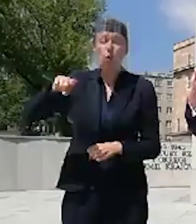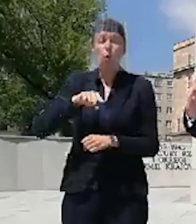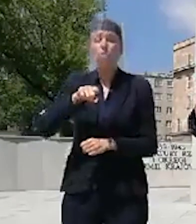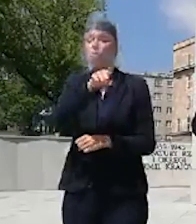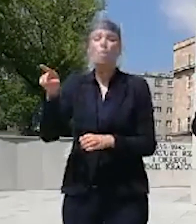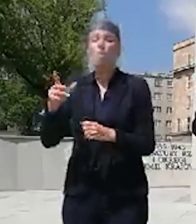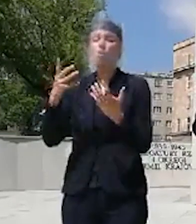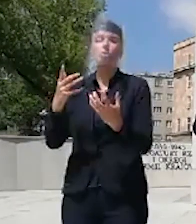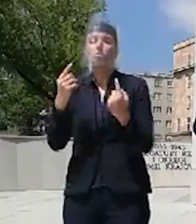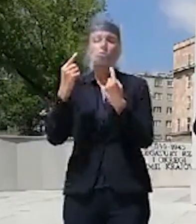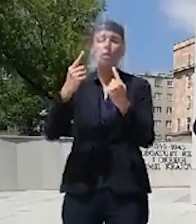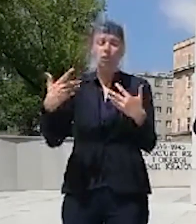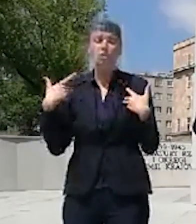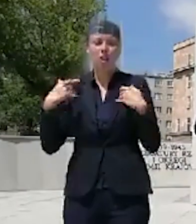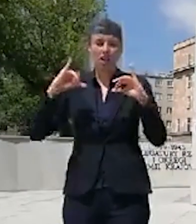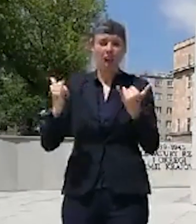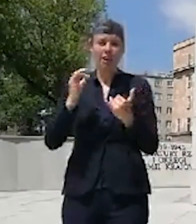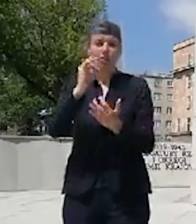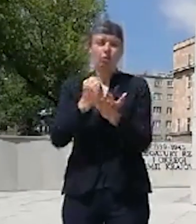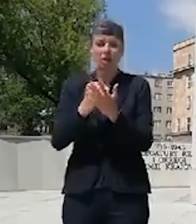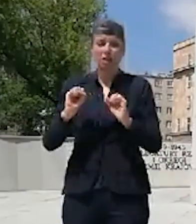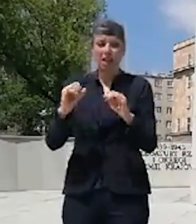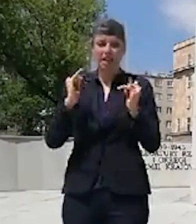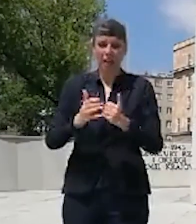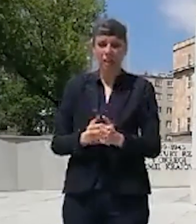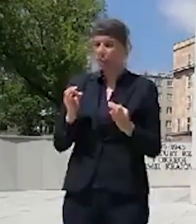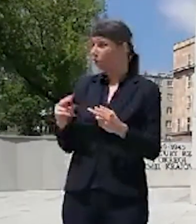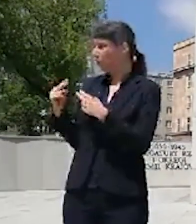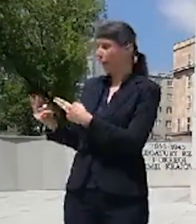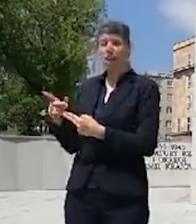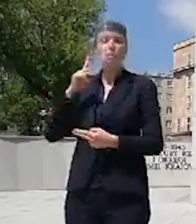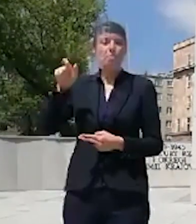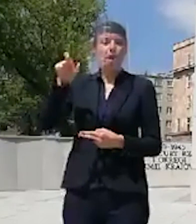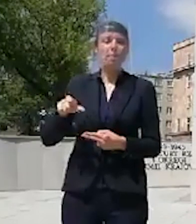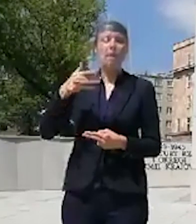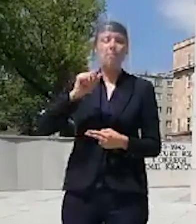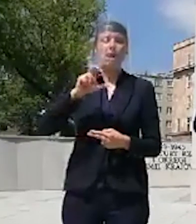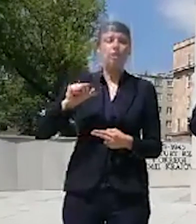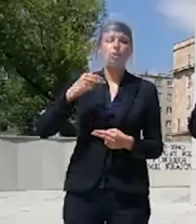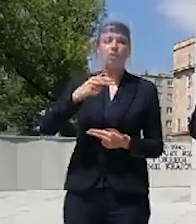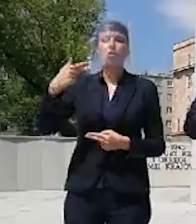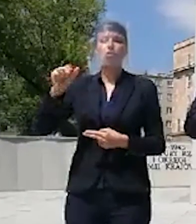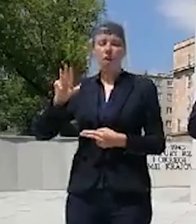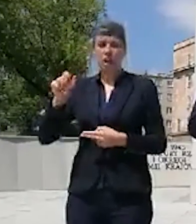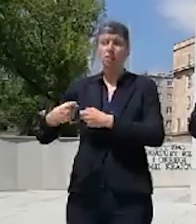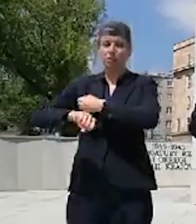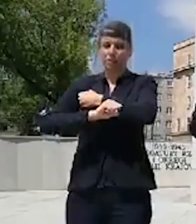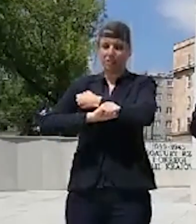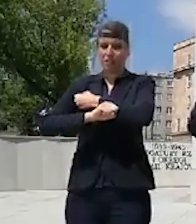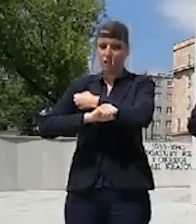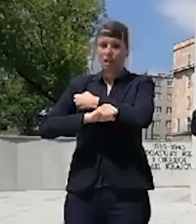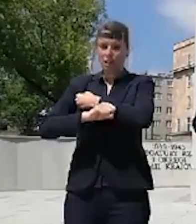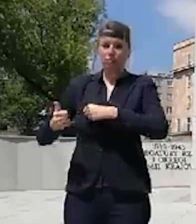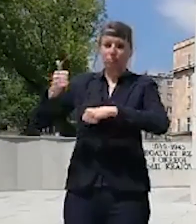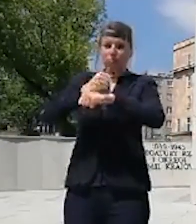żyć, jak układać swoje sprawy. Jest dzisiaj ze mną Marcin Nowak, wiceprzewodniczący Rady Miejskiej